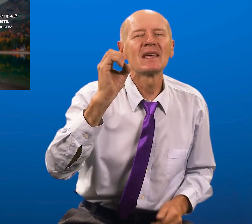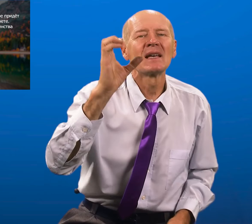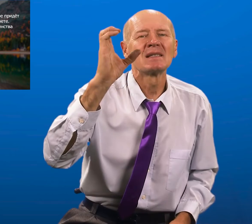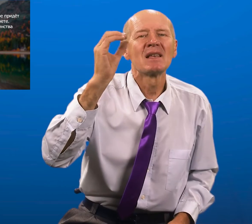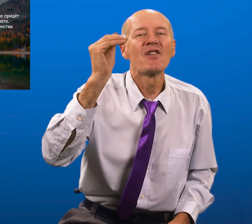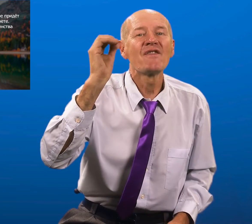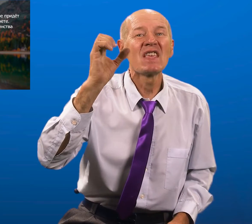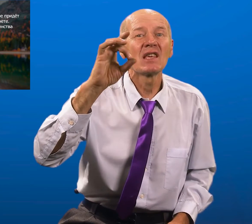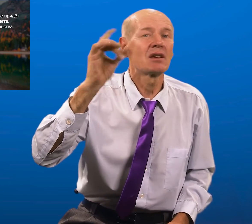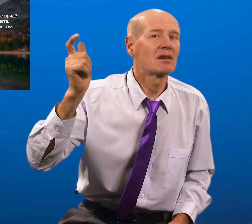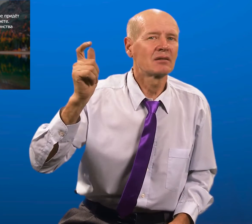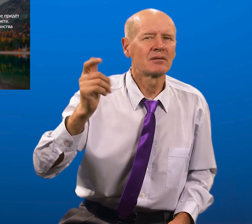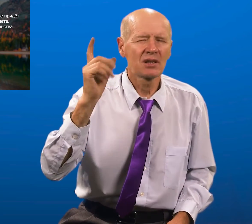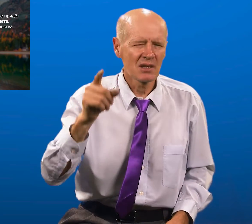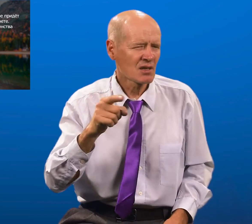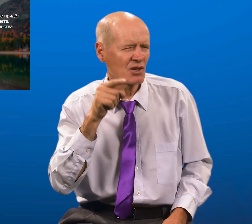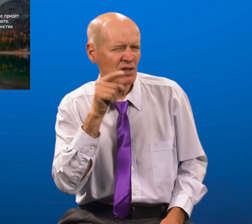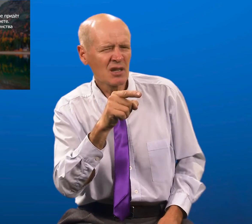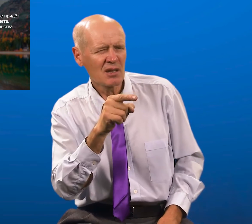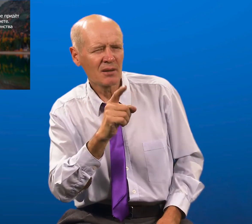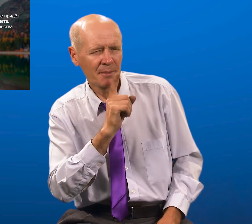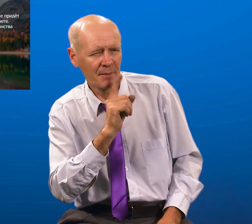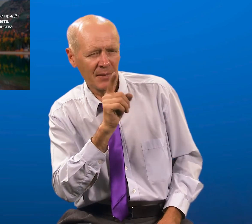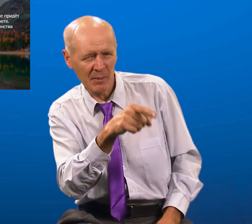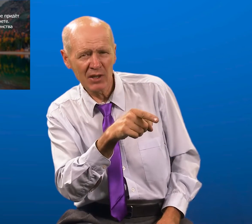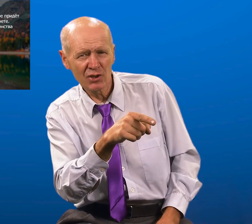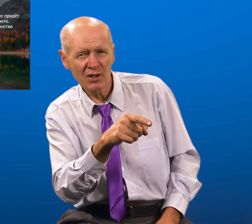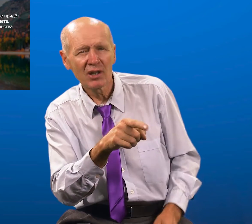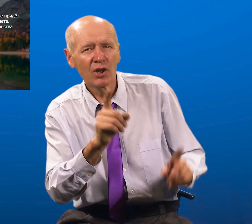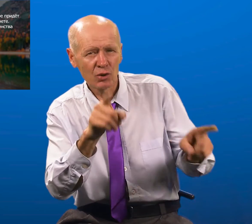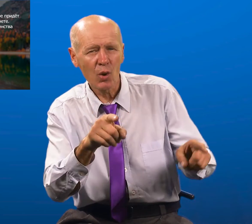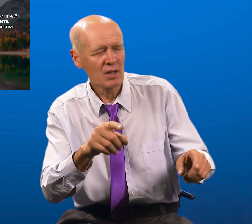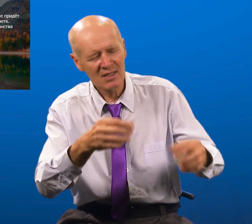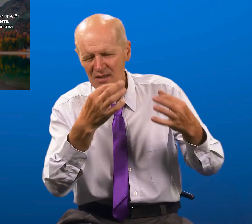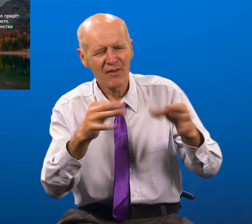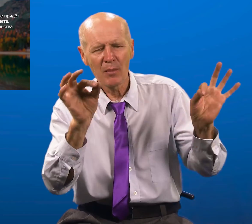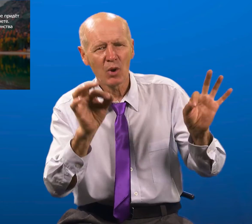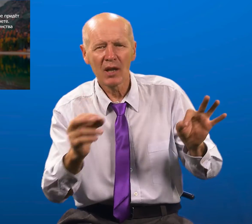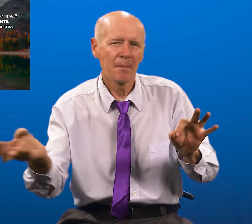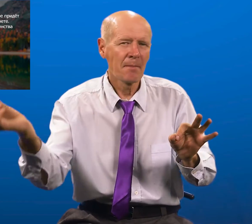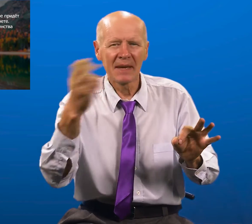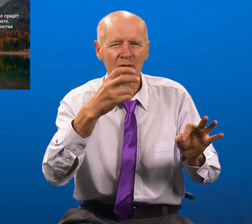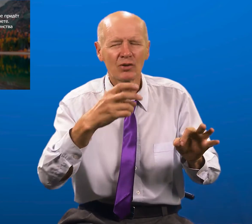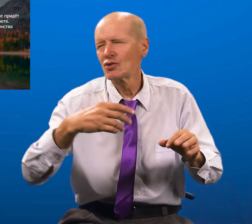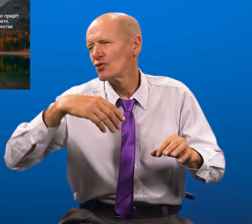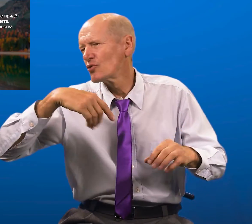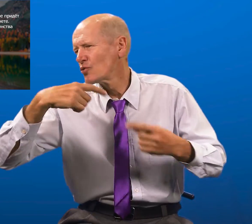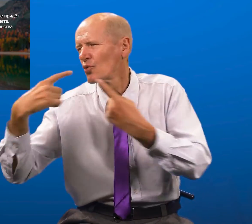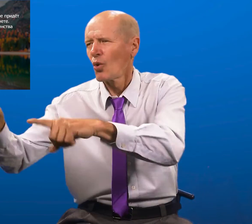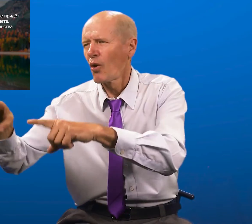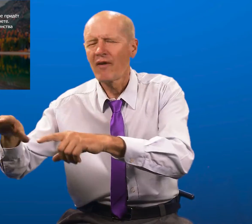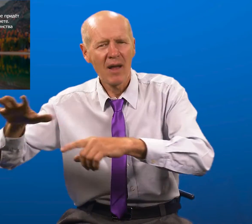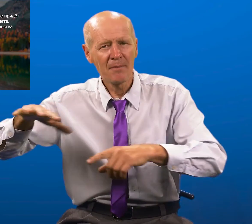стих. «Если ты промолчишь в это время, то свобода и избавление придет для иудеев из